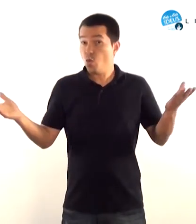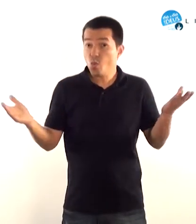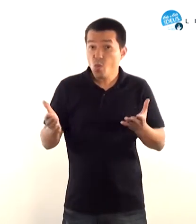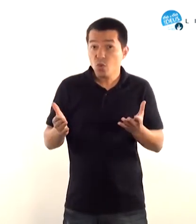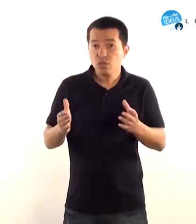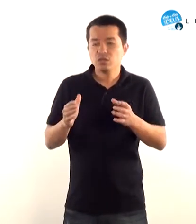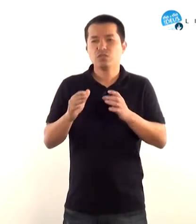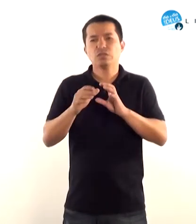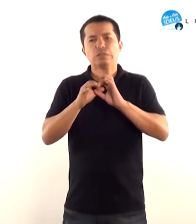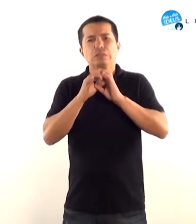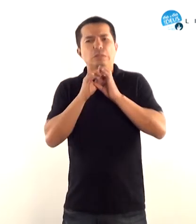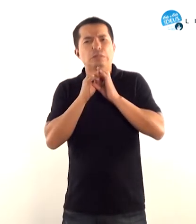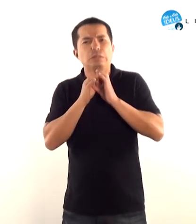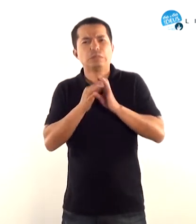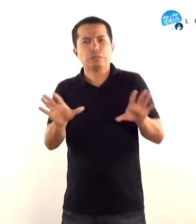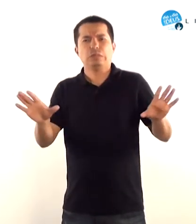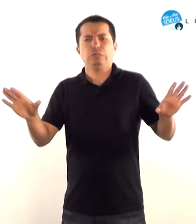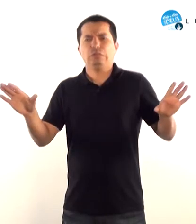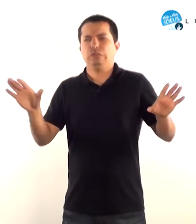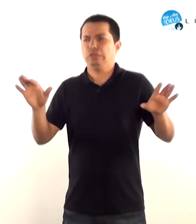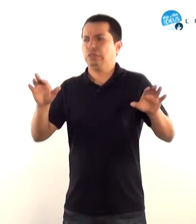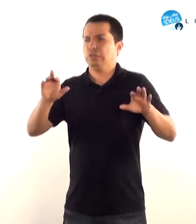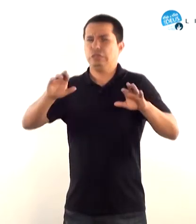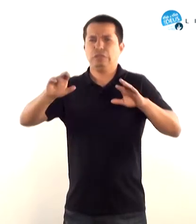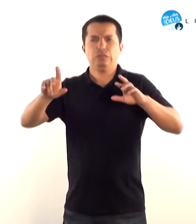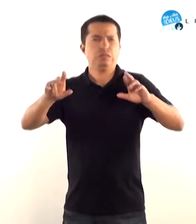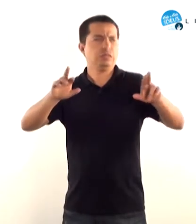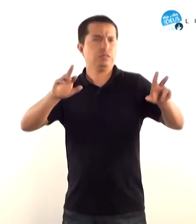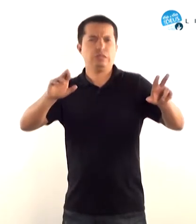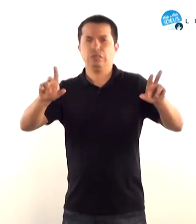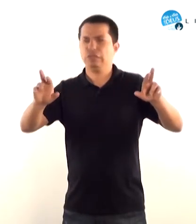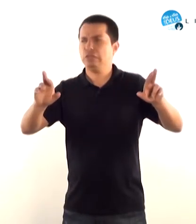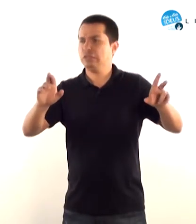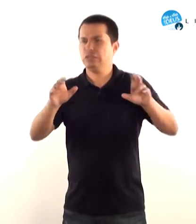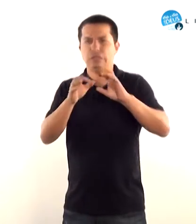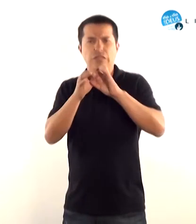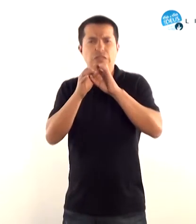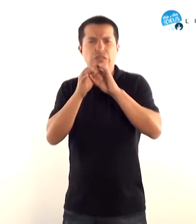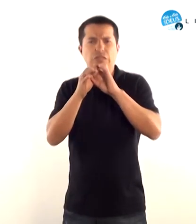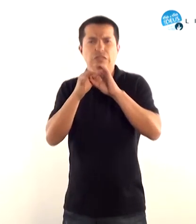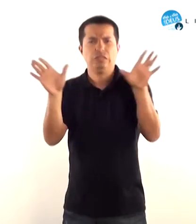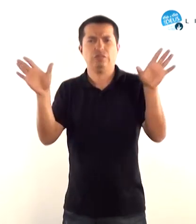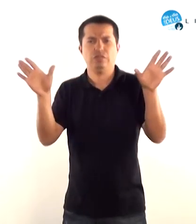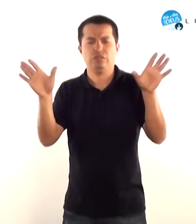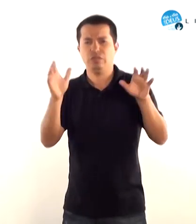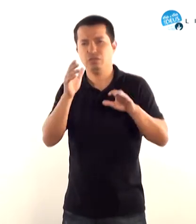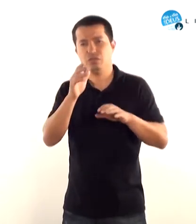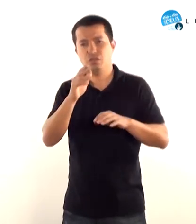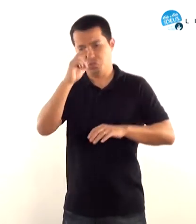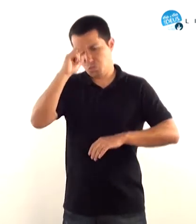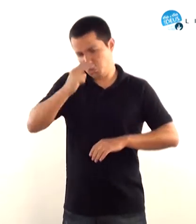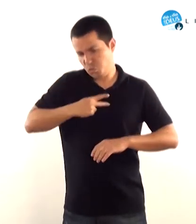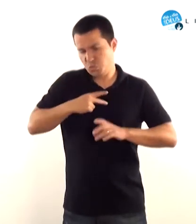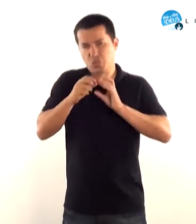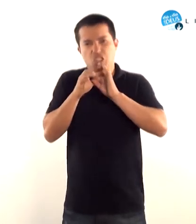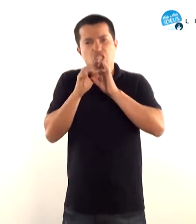ponto que as liberdades coletivas sejam